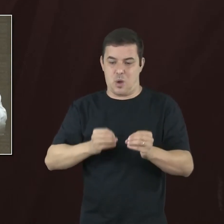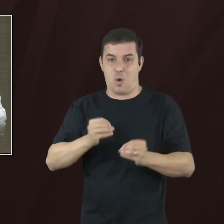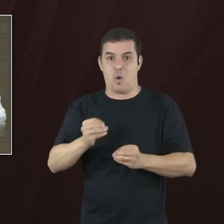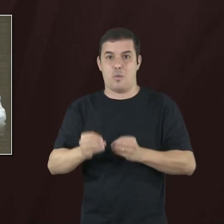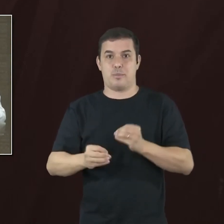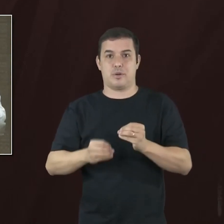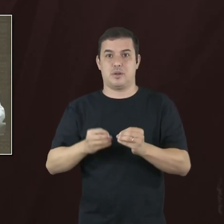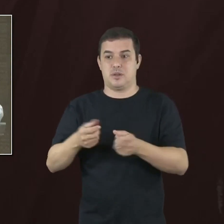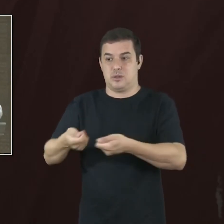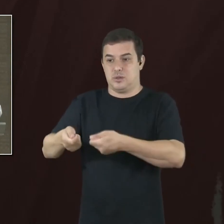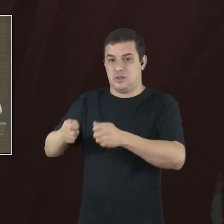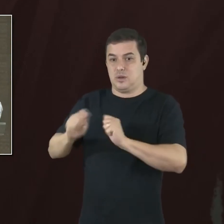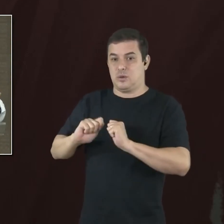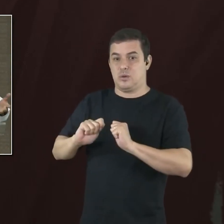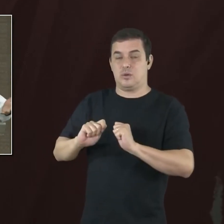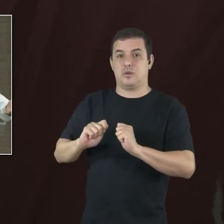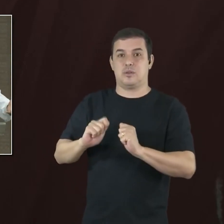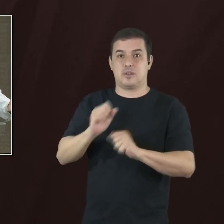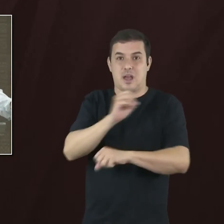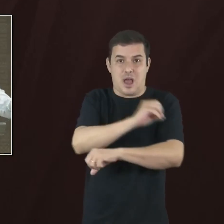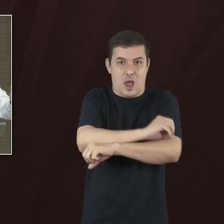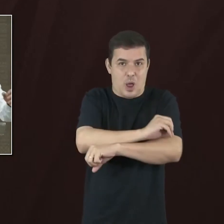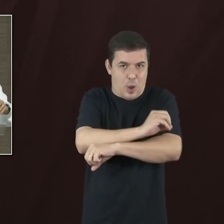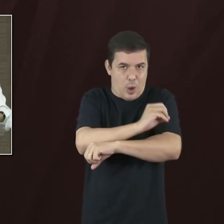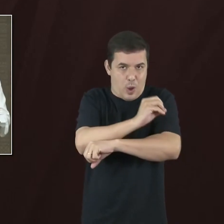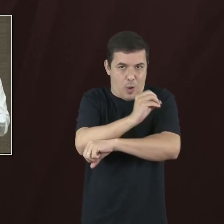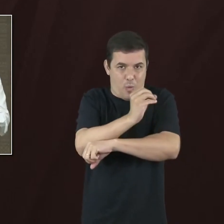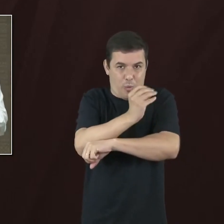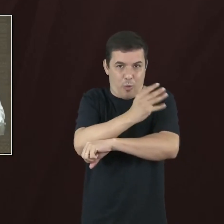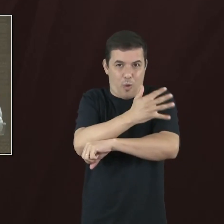para nós no momento da aurora.